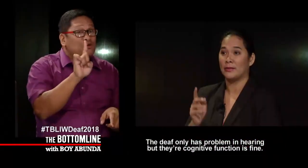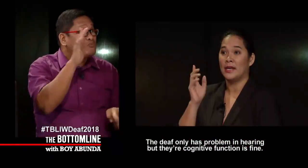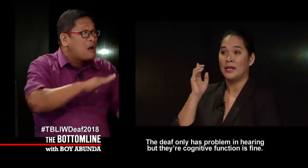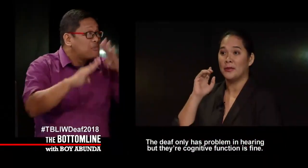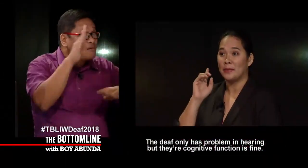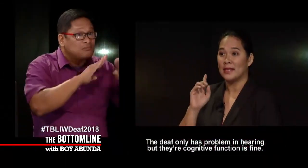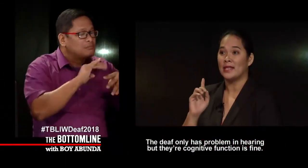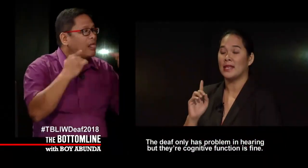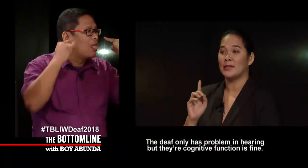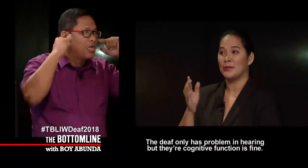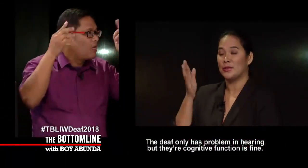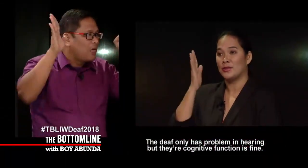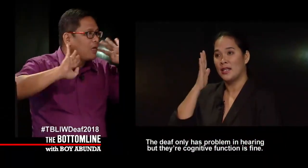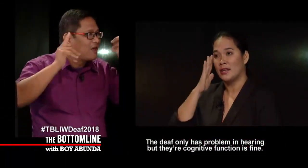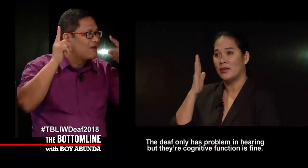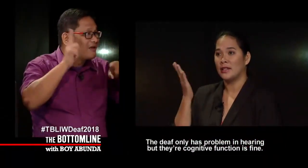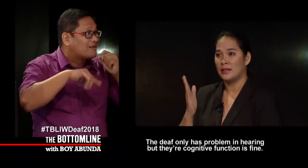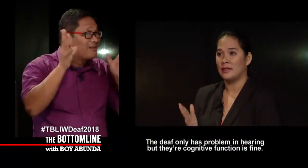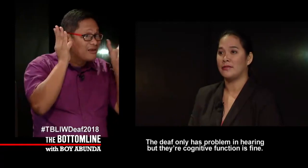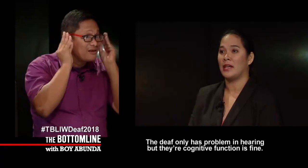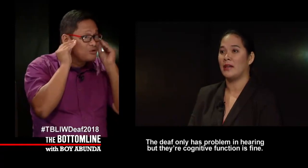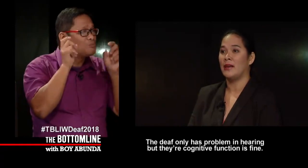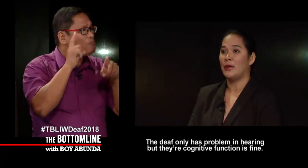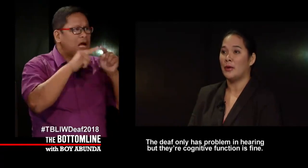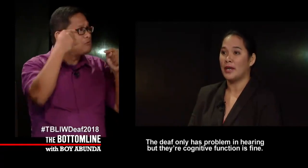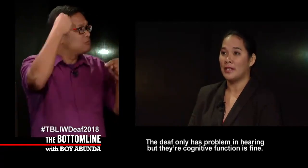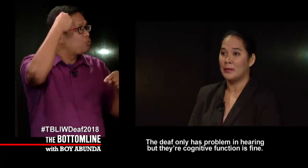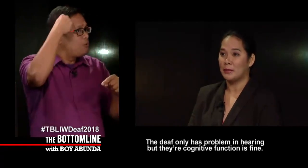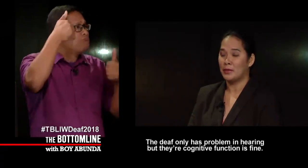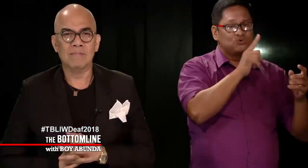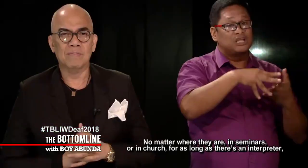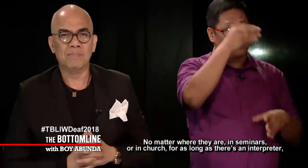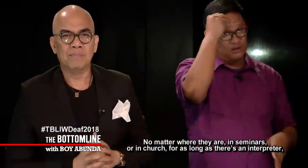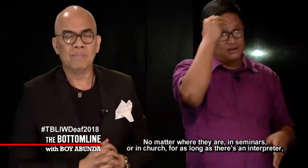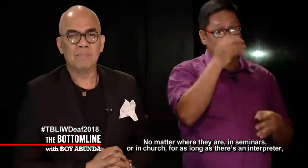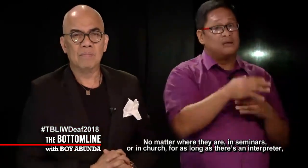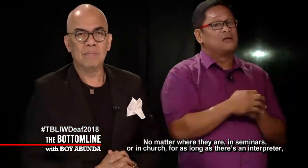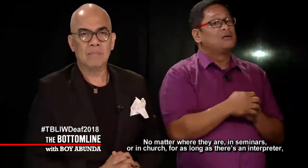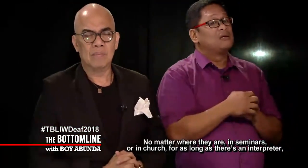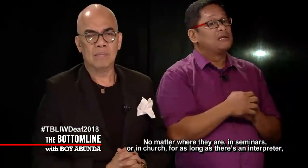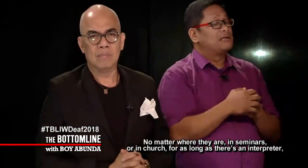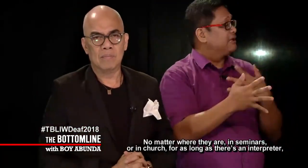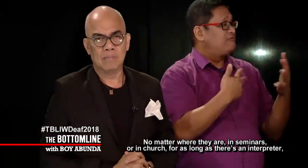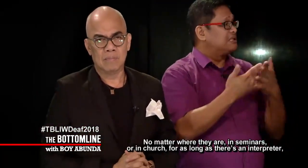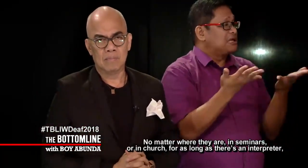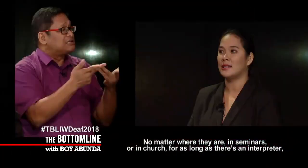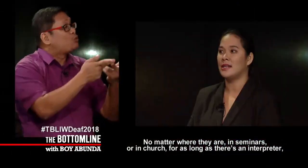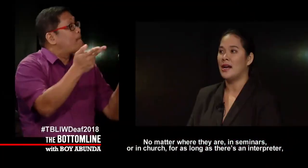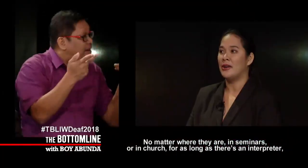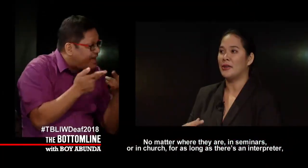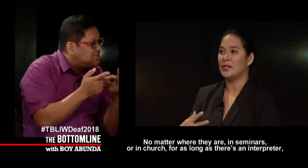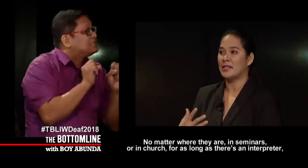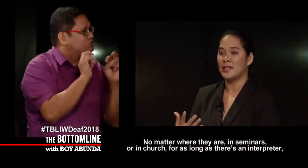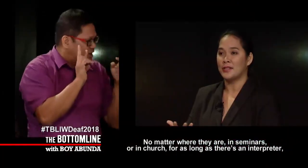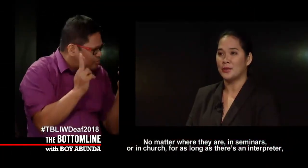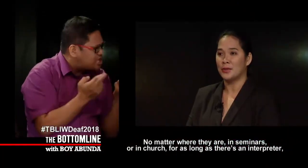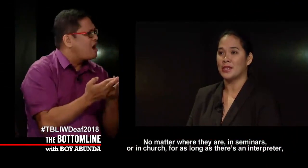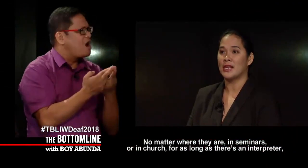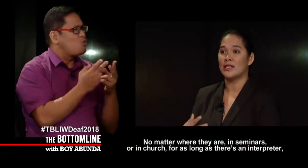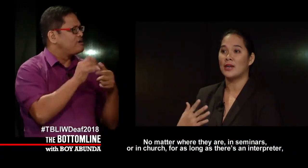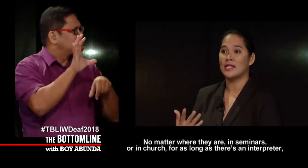ay yung pandinig. So yung kanilang cognitive ay okay naman po. Kahit saan po silang venue, seminars, or kahit